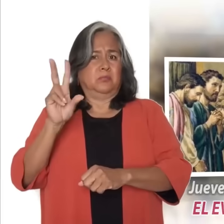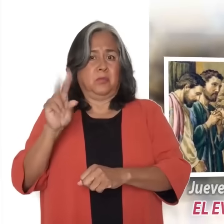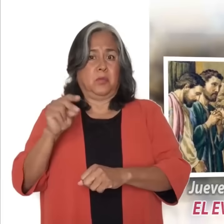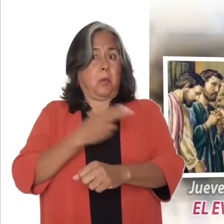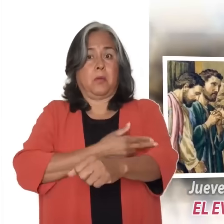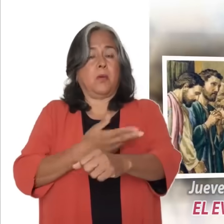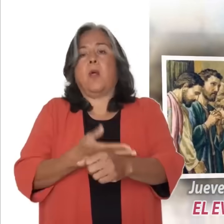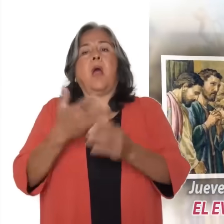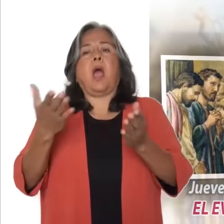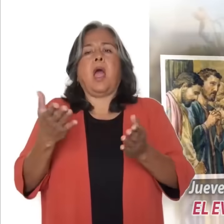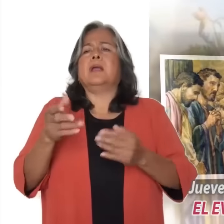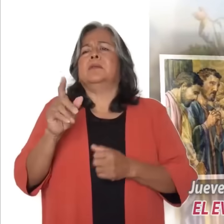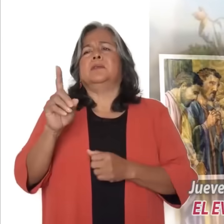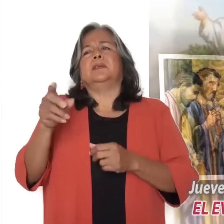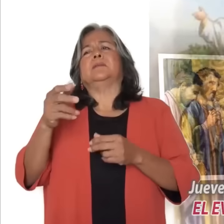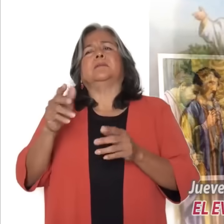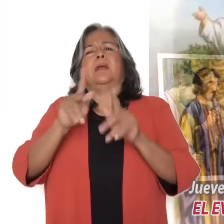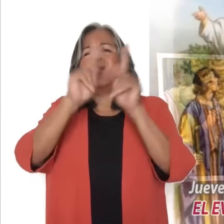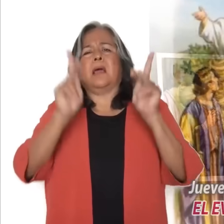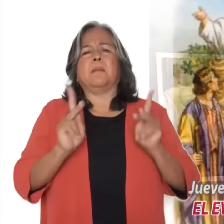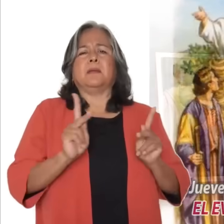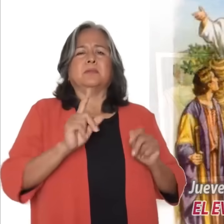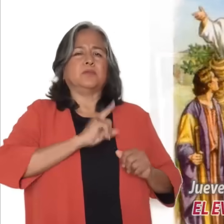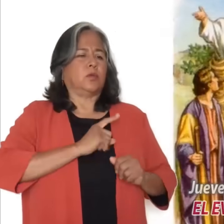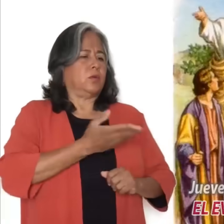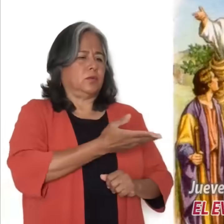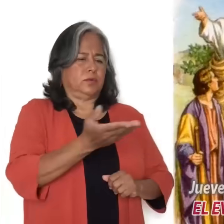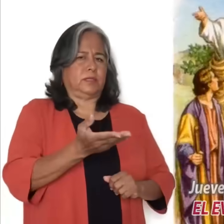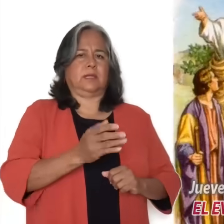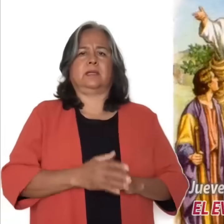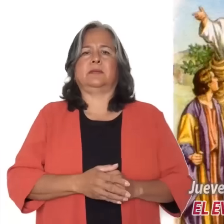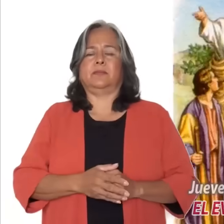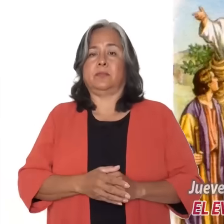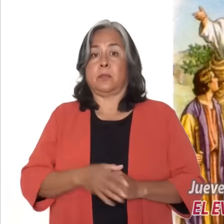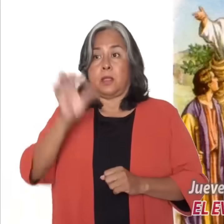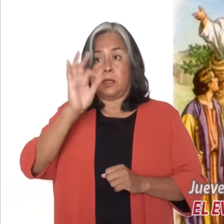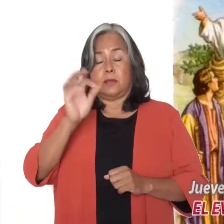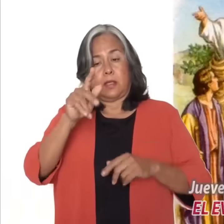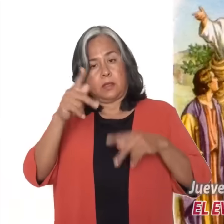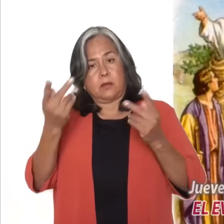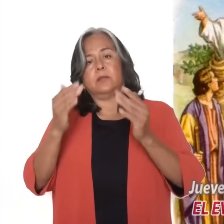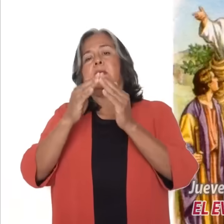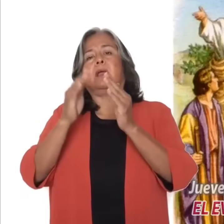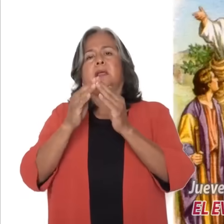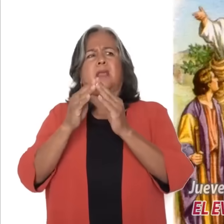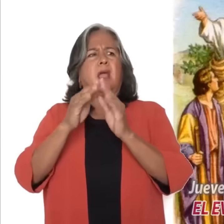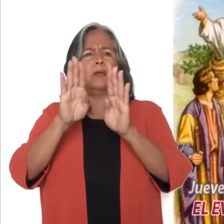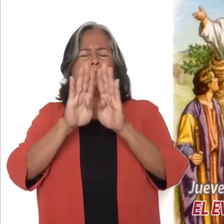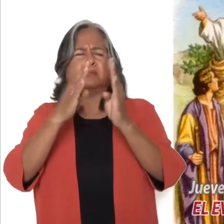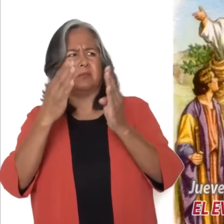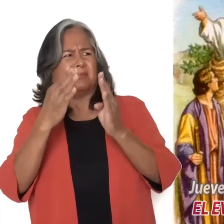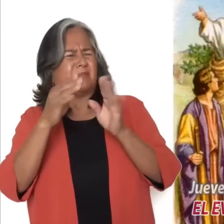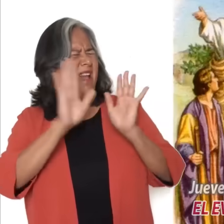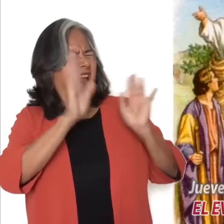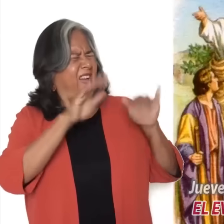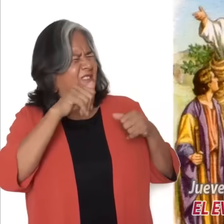de paz de ustedes no les aprovechará. Y si no los reciben o no escuchan sus palabras, al